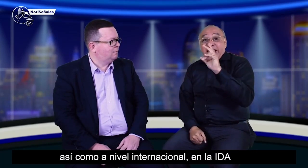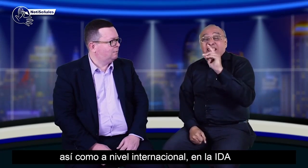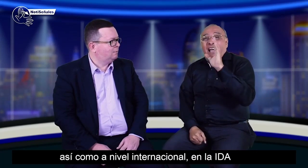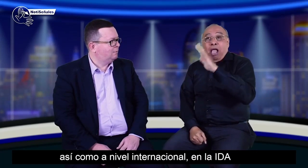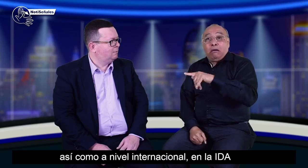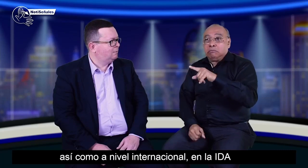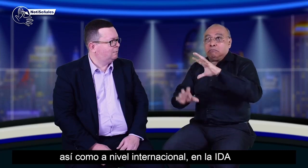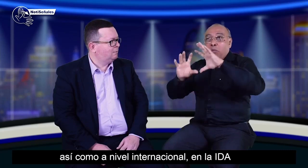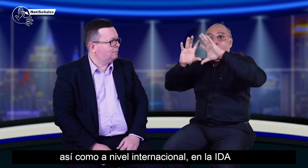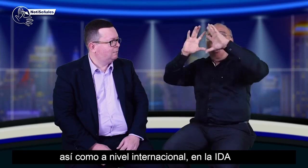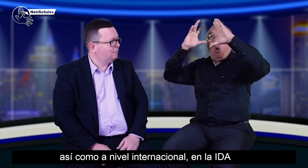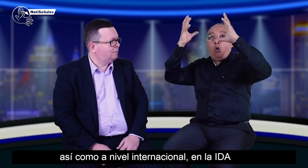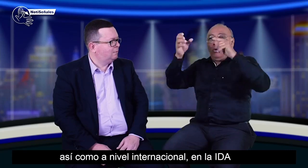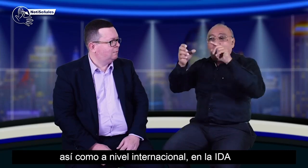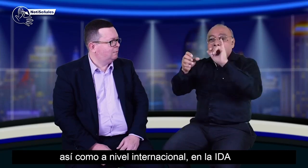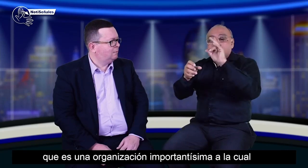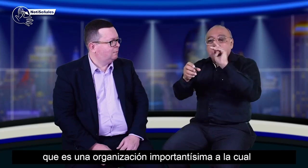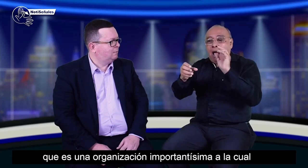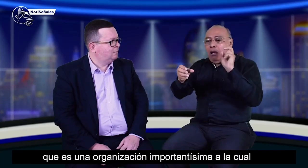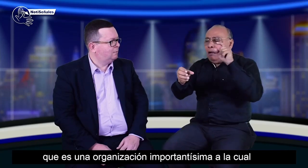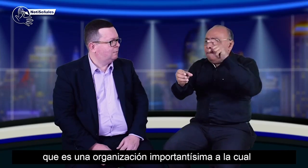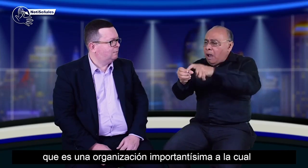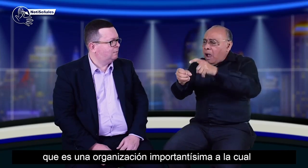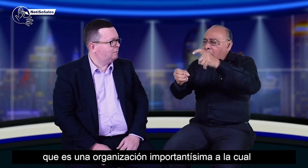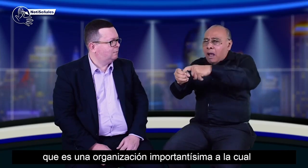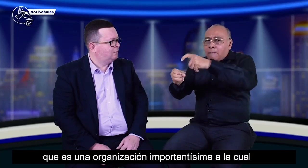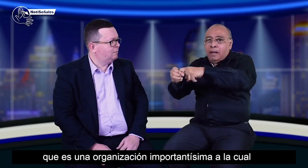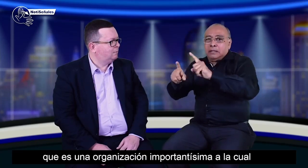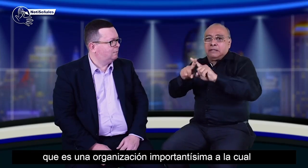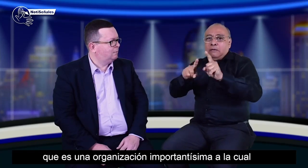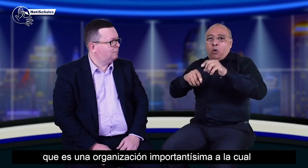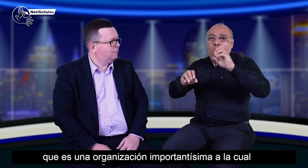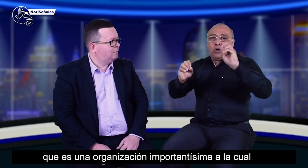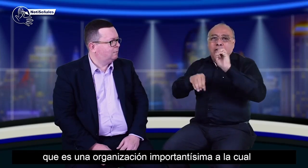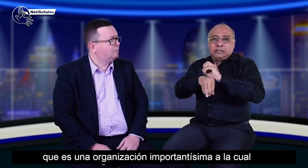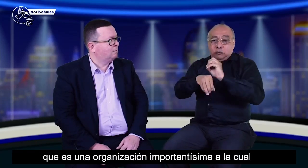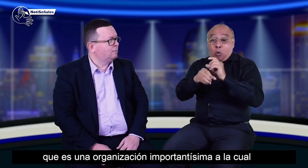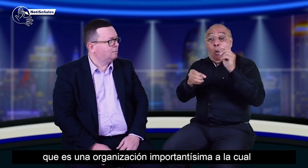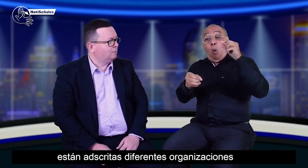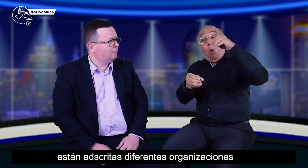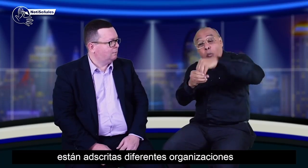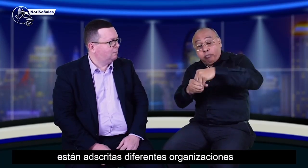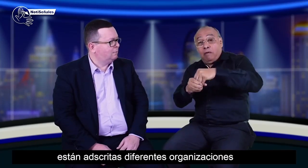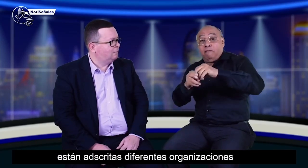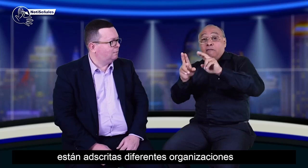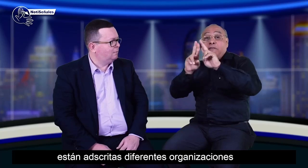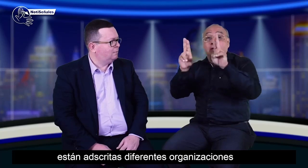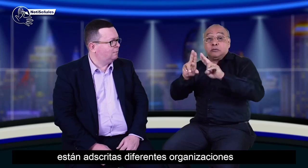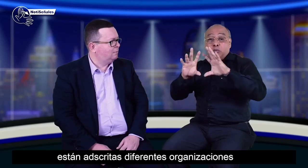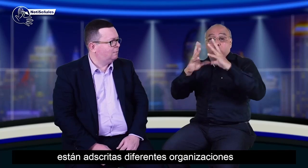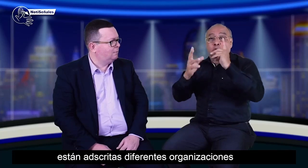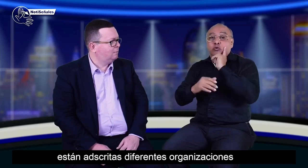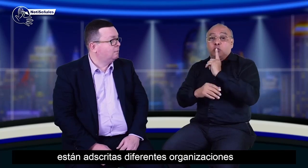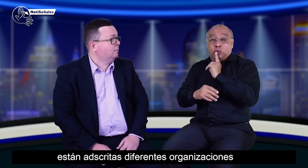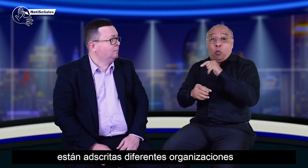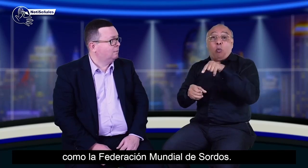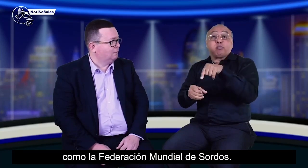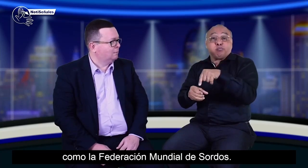así como a nivel internacional en la IDA, que es una organización importantísima a la cual están adscritas diferentes organizaciones,